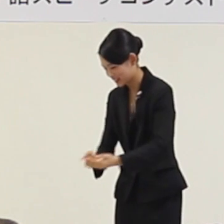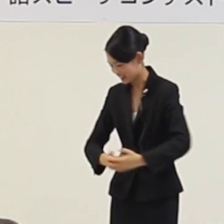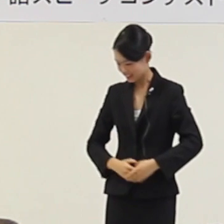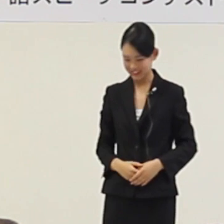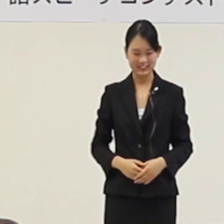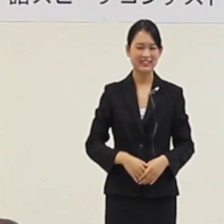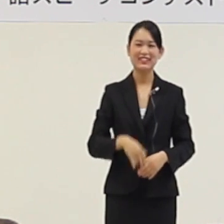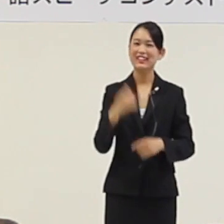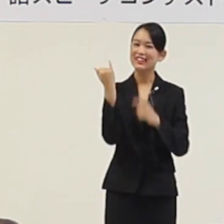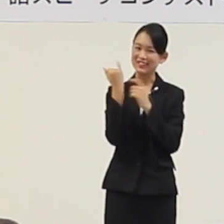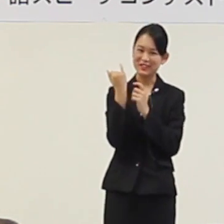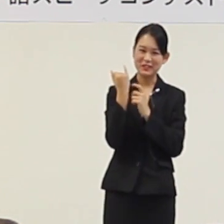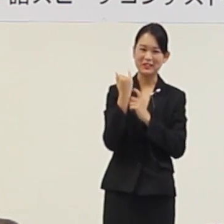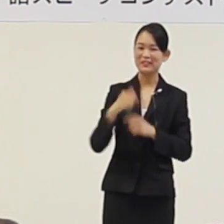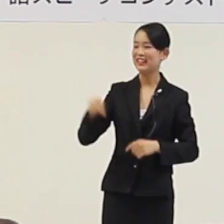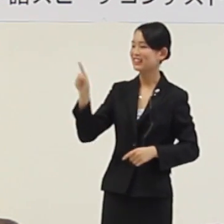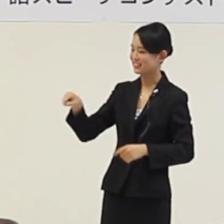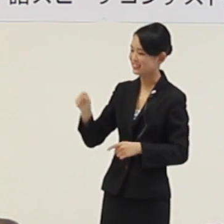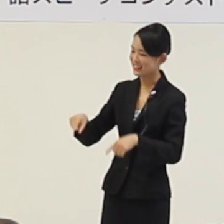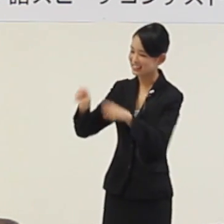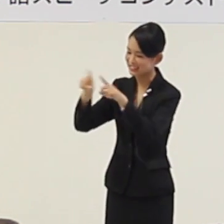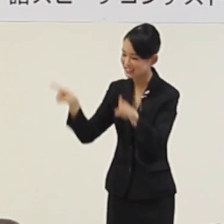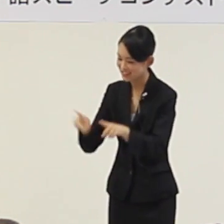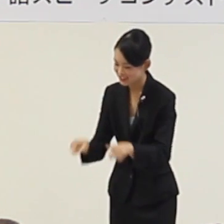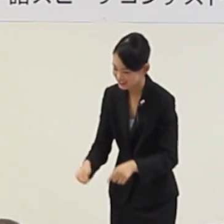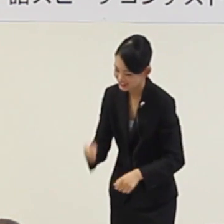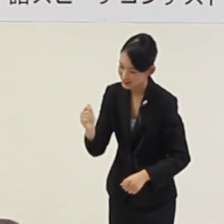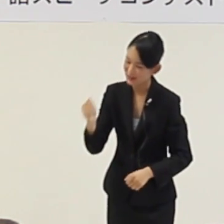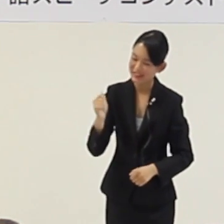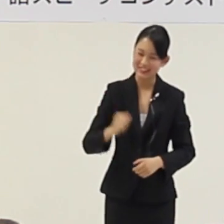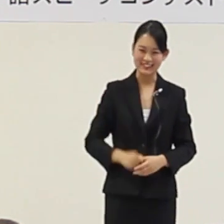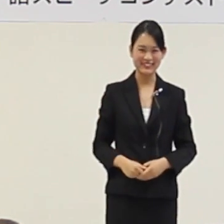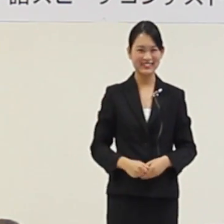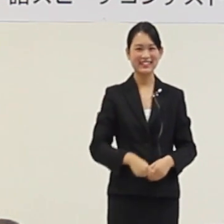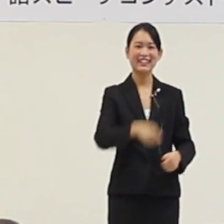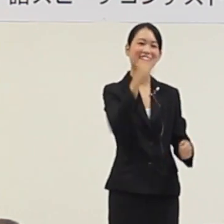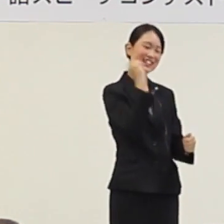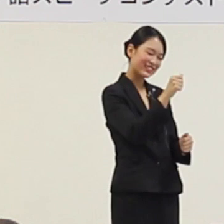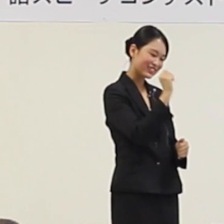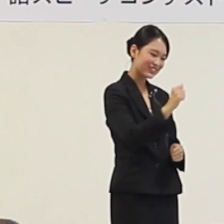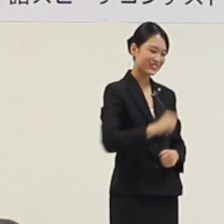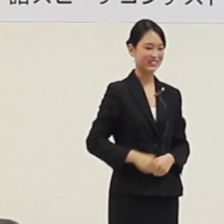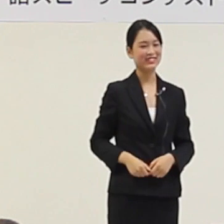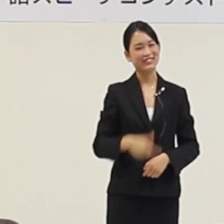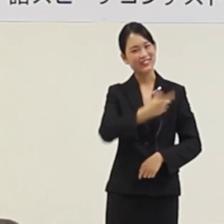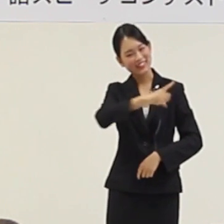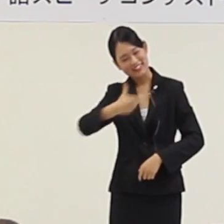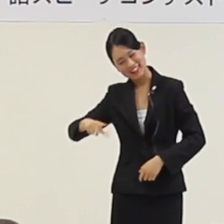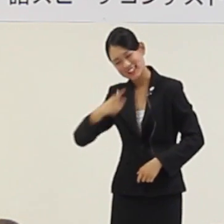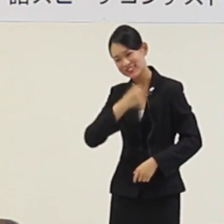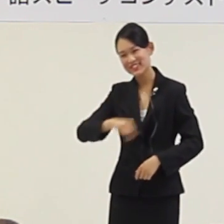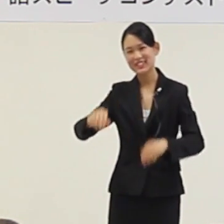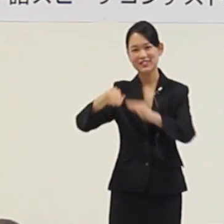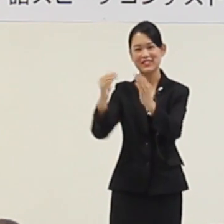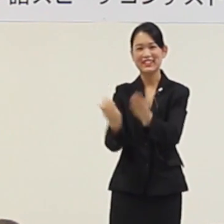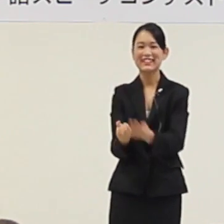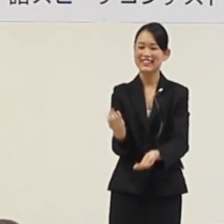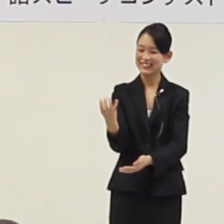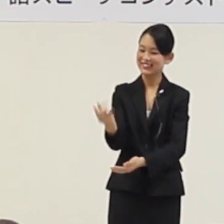ました。お姫様は、これは打ち出の小槌というものですよ。トントンってすると、何でも好きなものが出てくる